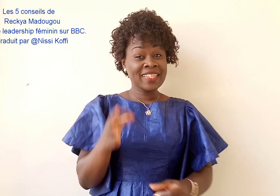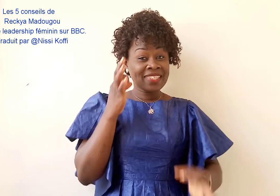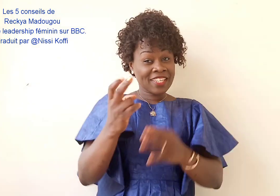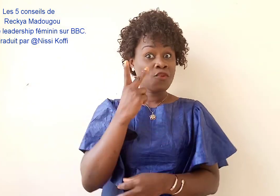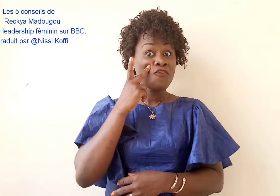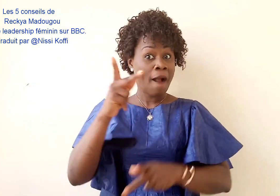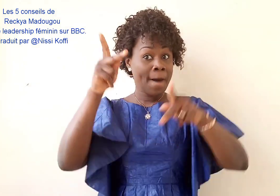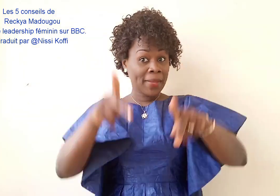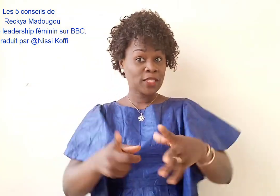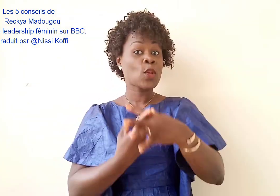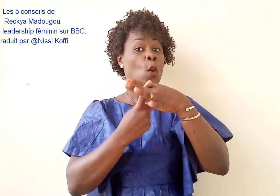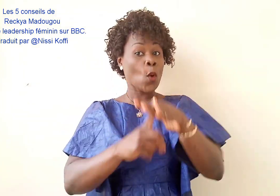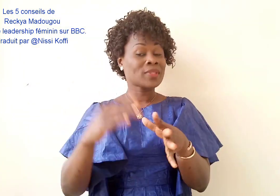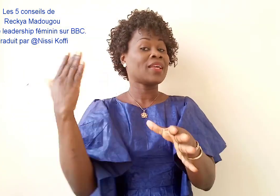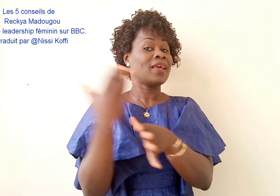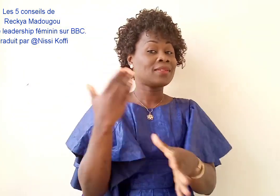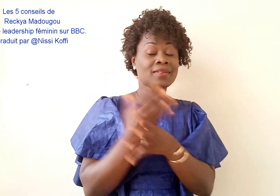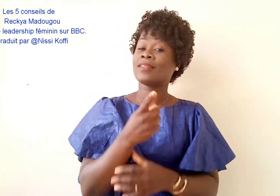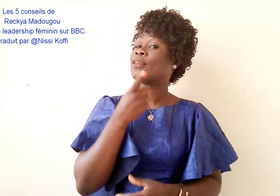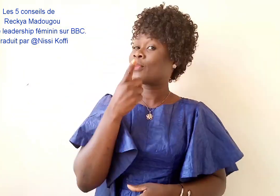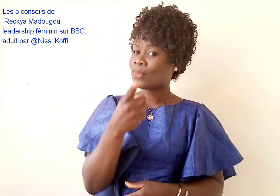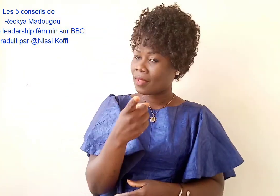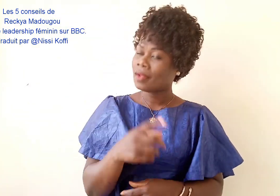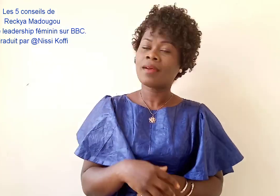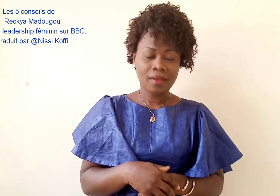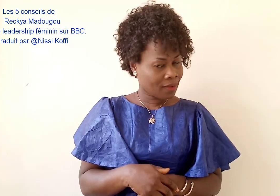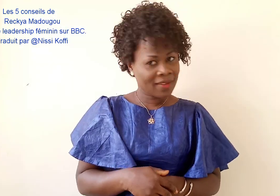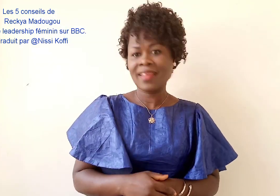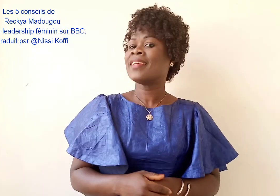Quand on a commencé à vous charcuter, comprenez que là, vous êtes une valeur sûre.